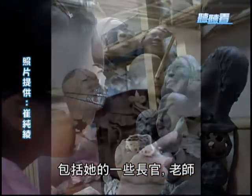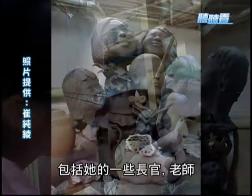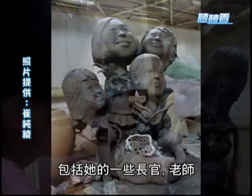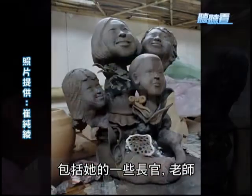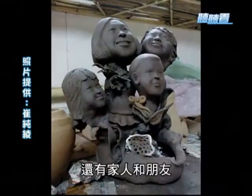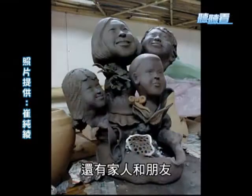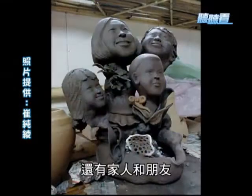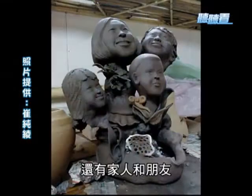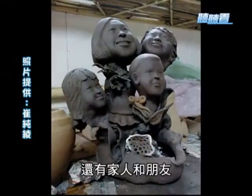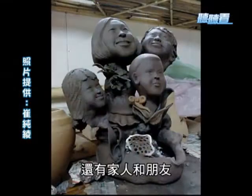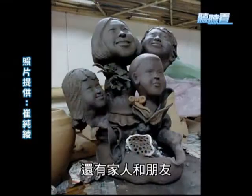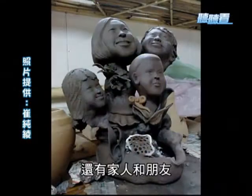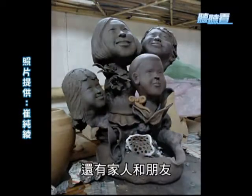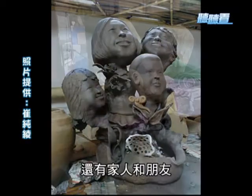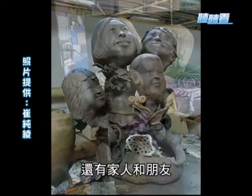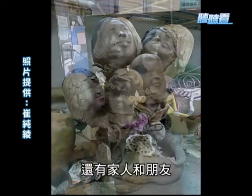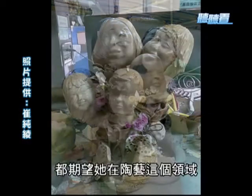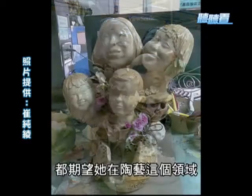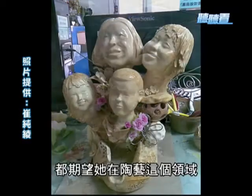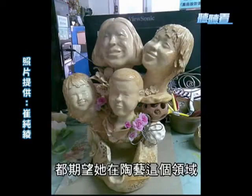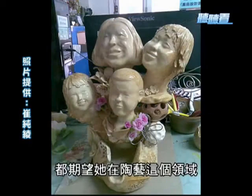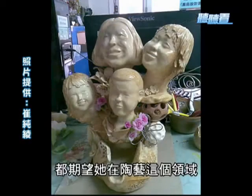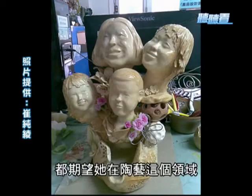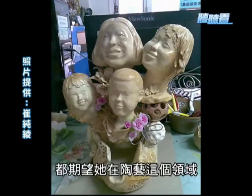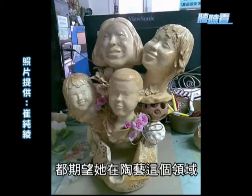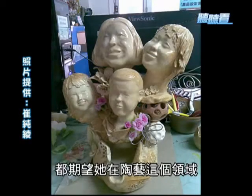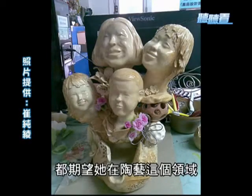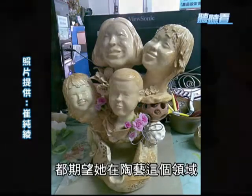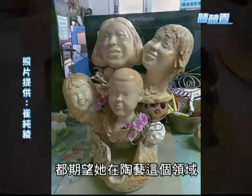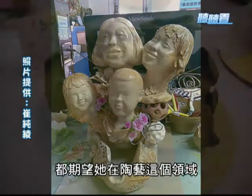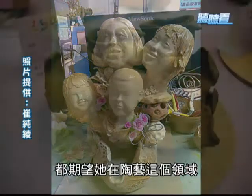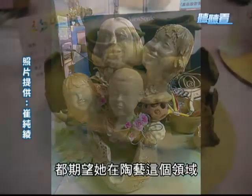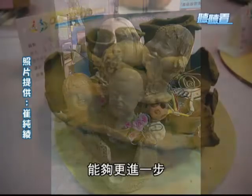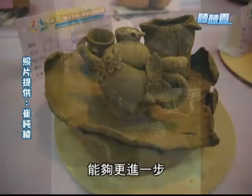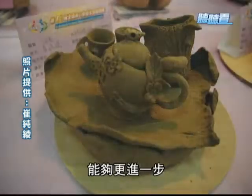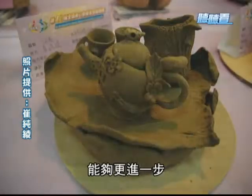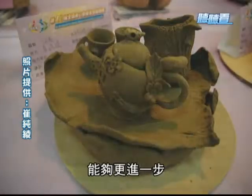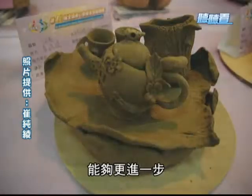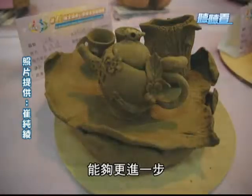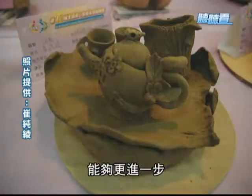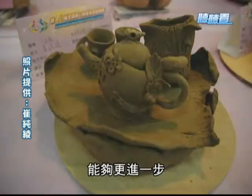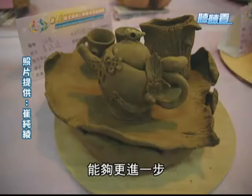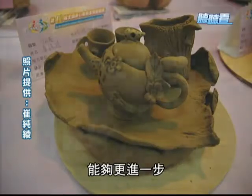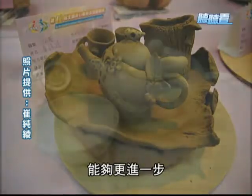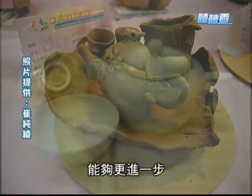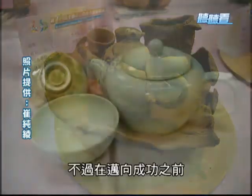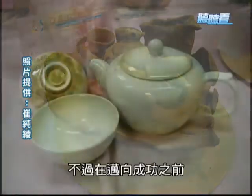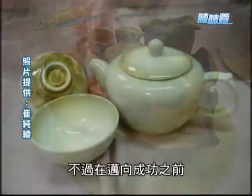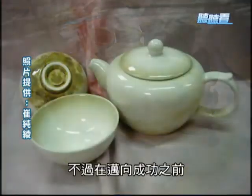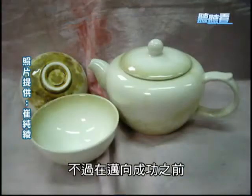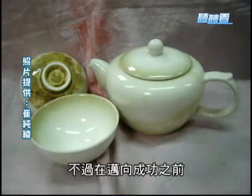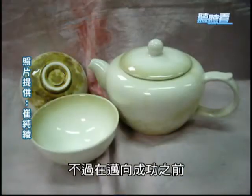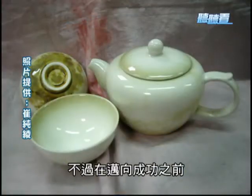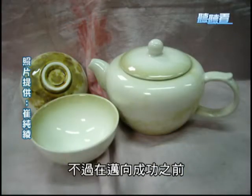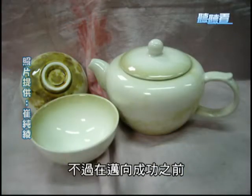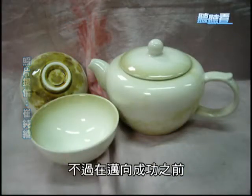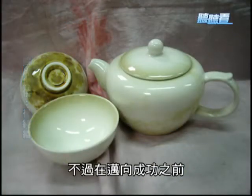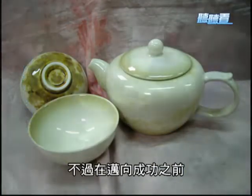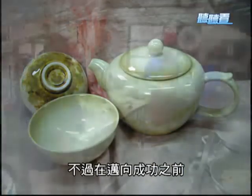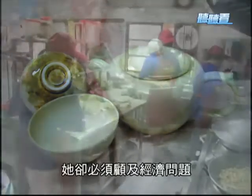还有家人和朋友，都期望他在陶艺这个领域能够更进一步。不过，在迈向成功之前，他却必